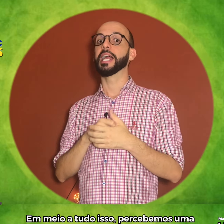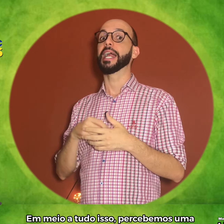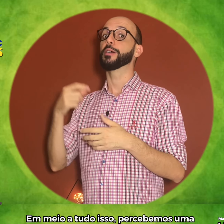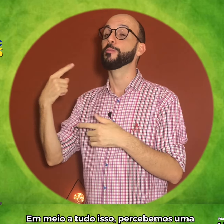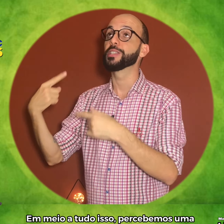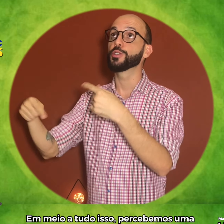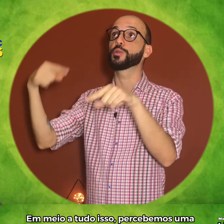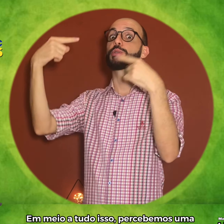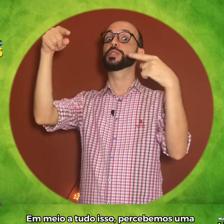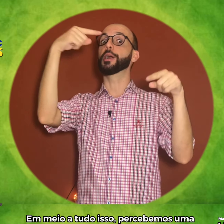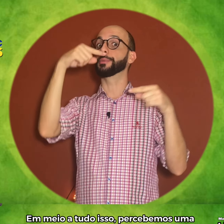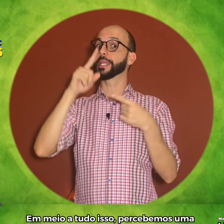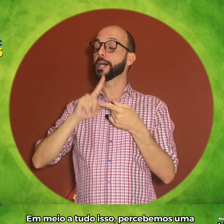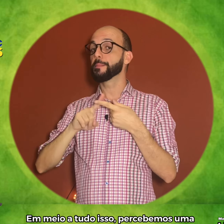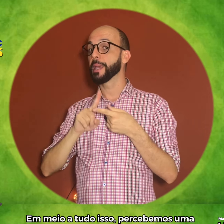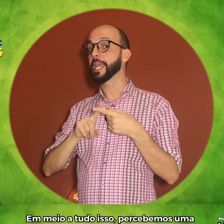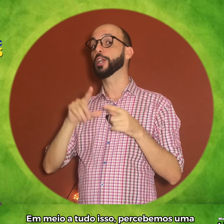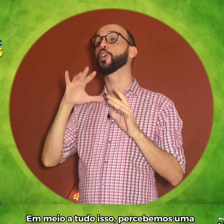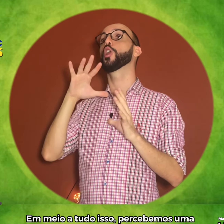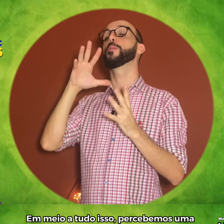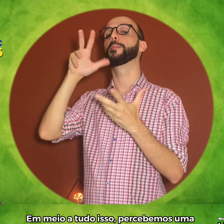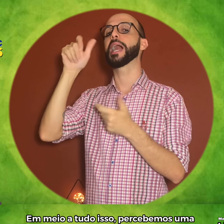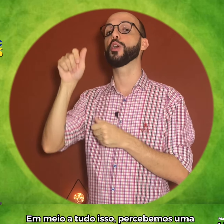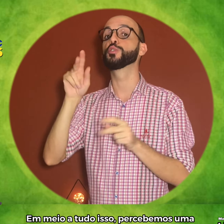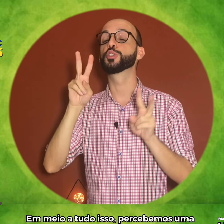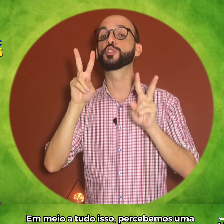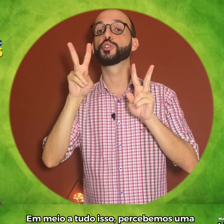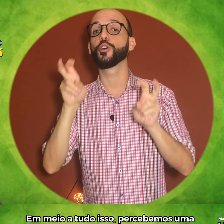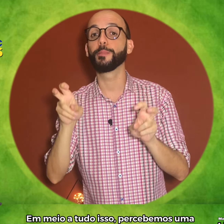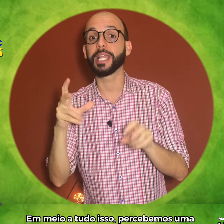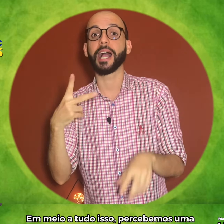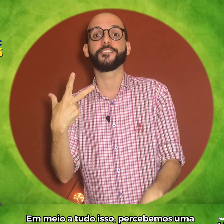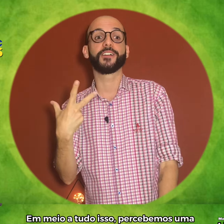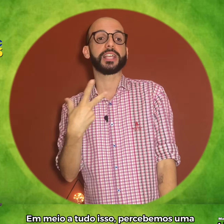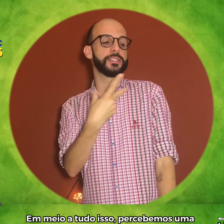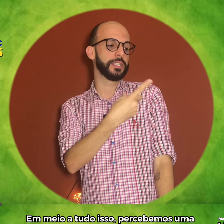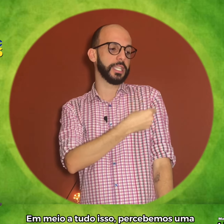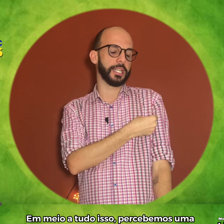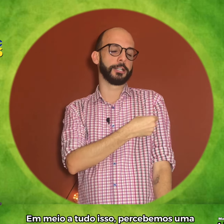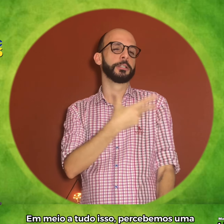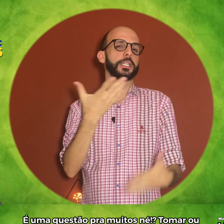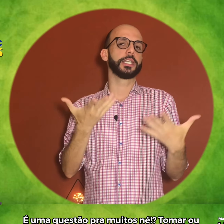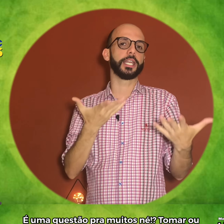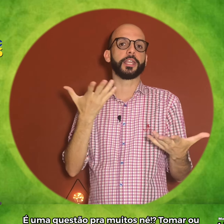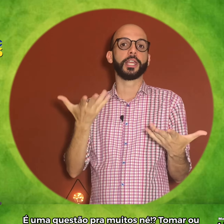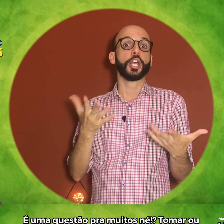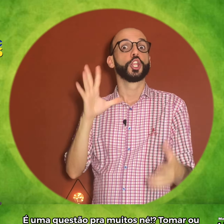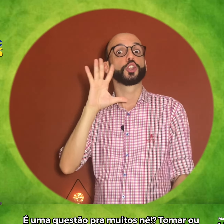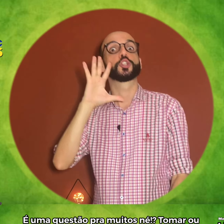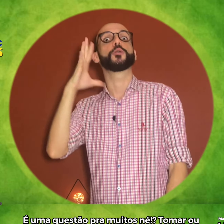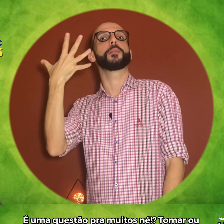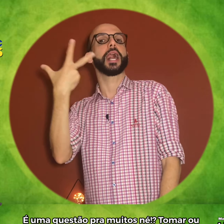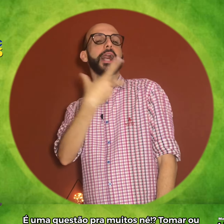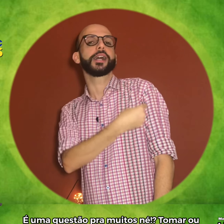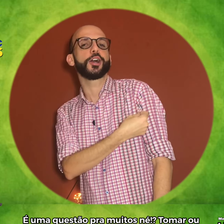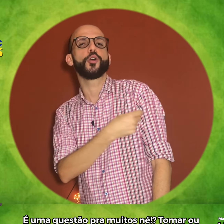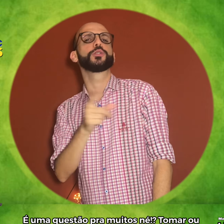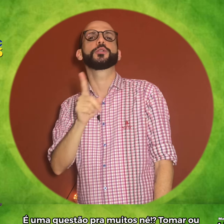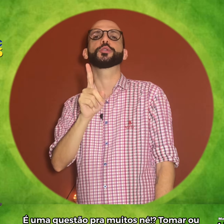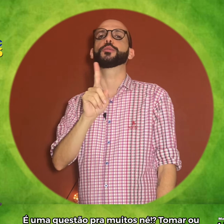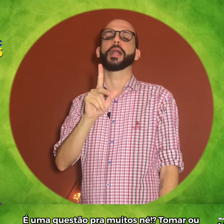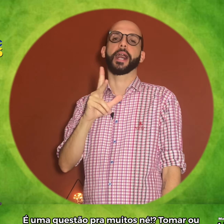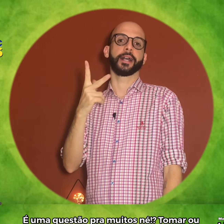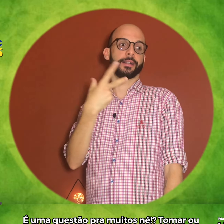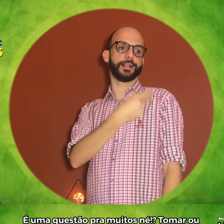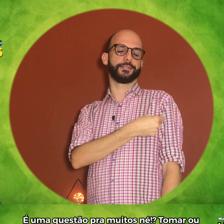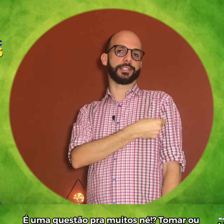uma discussão também global sobre a vacina. E aí? Tomar ou